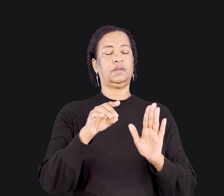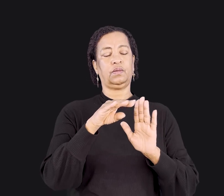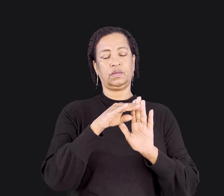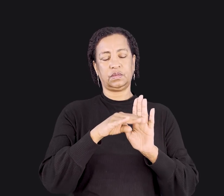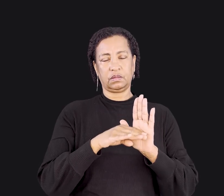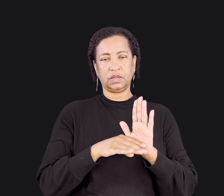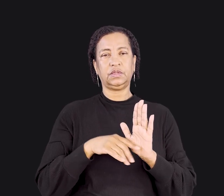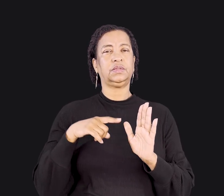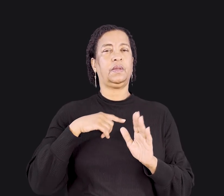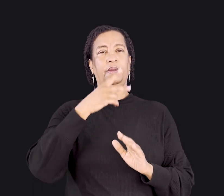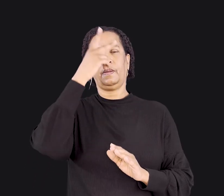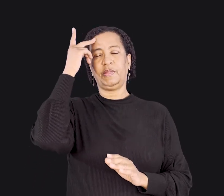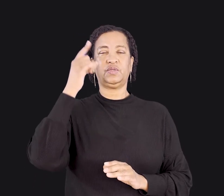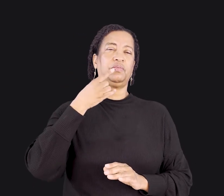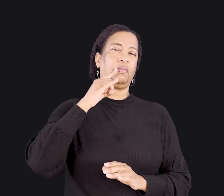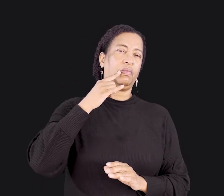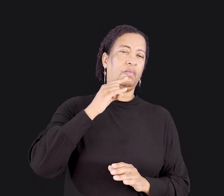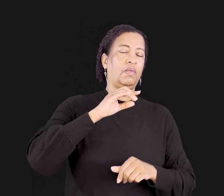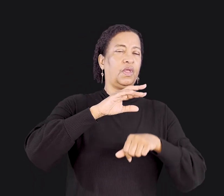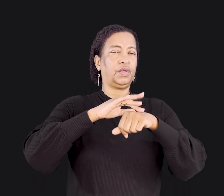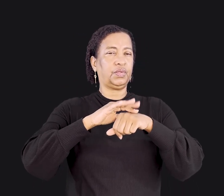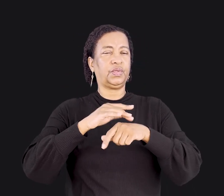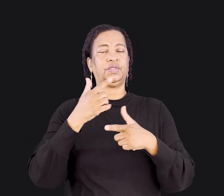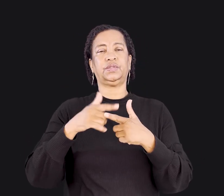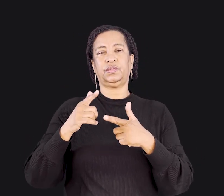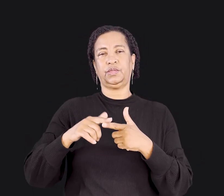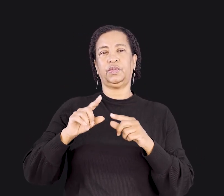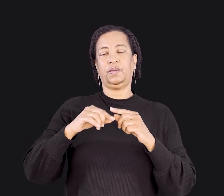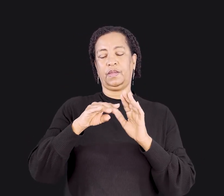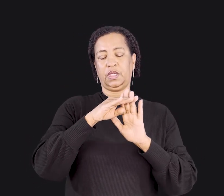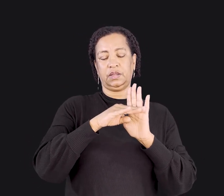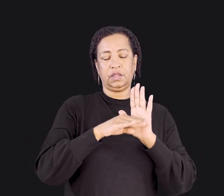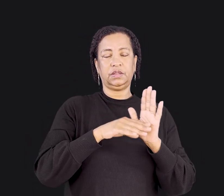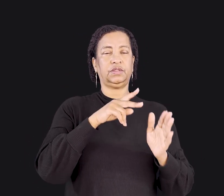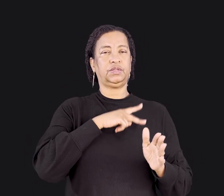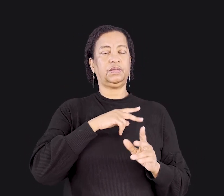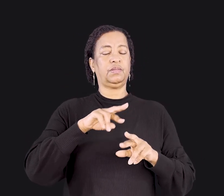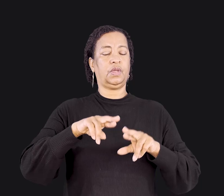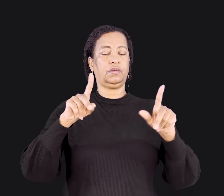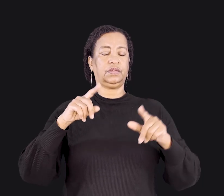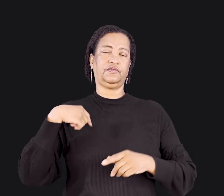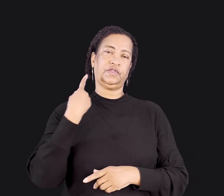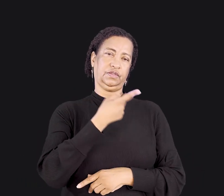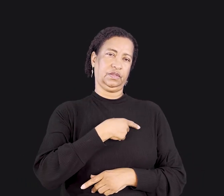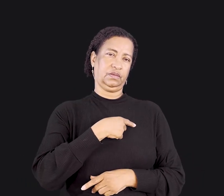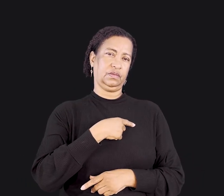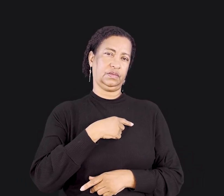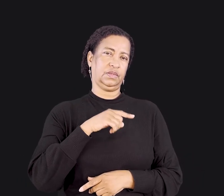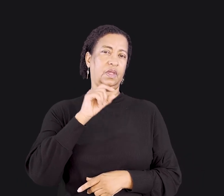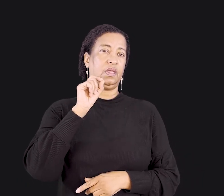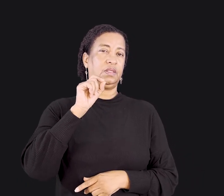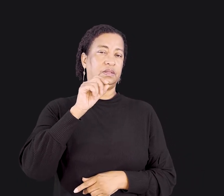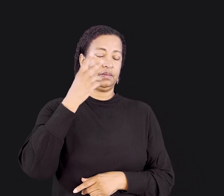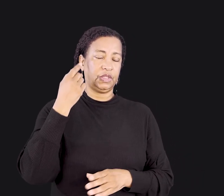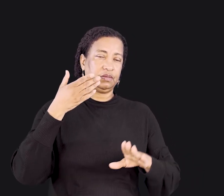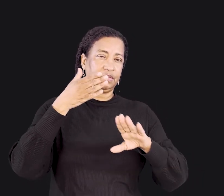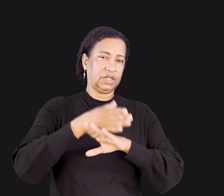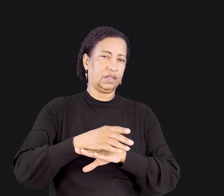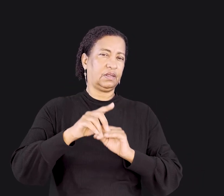alcoólatras, pessoas doentes ou com problemas. Mas a lista de oração de Paulo era diferente da nossa. Sabem quem entrava para a